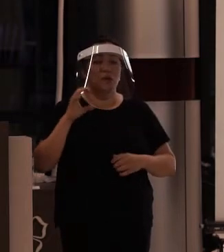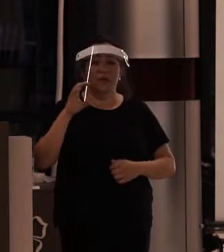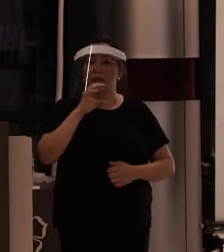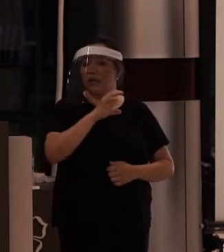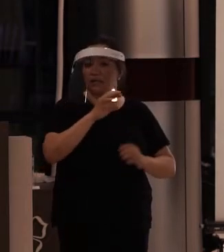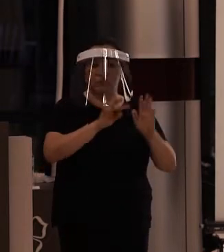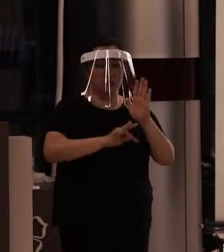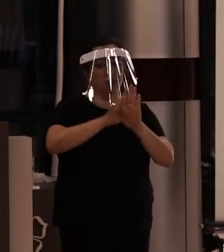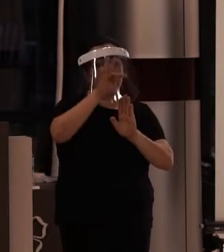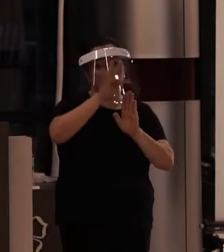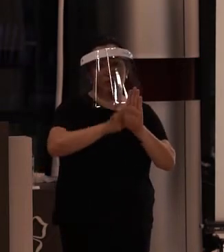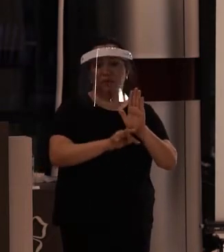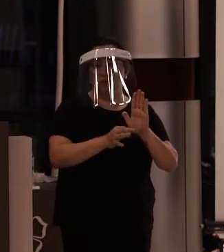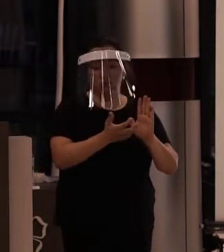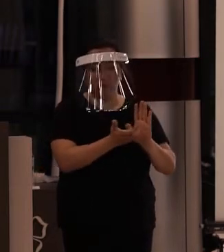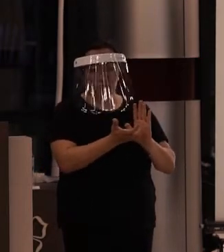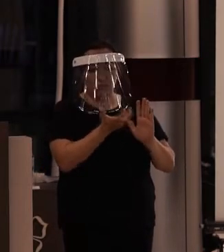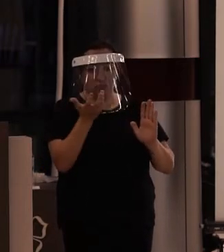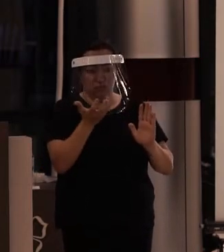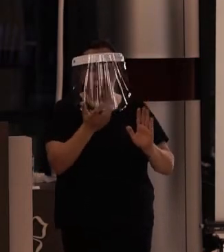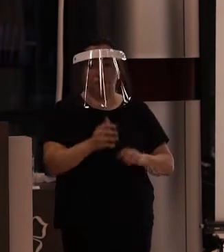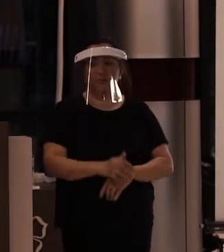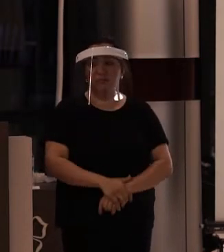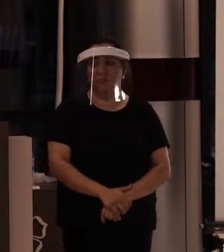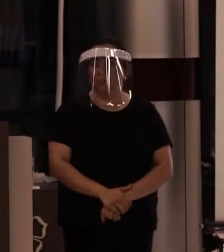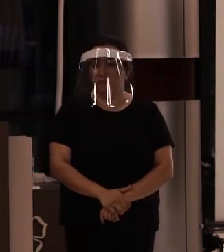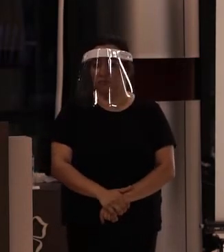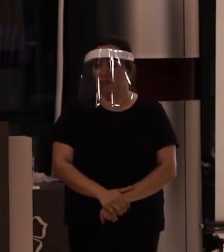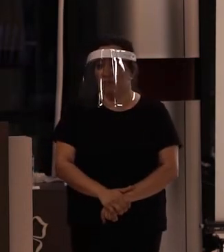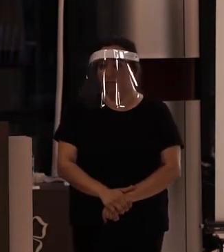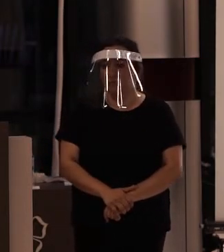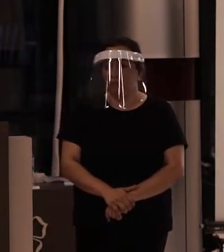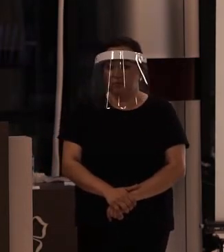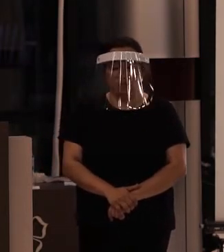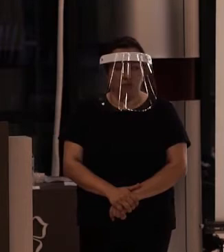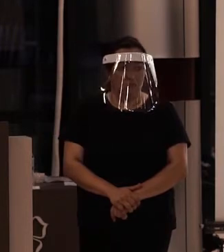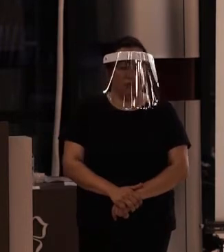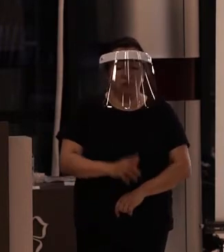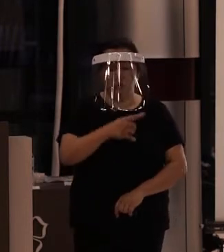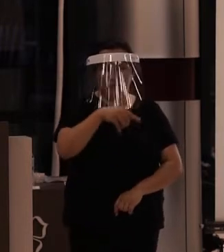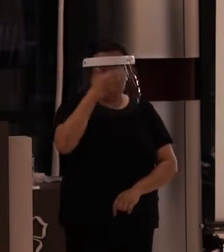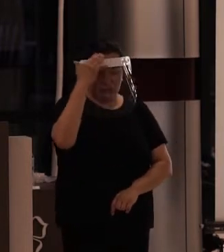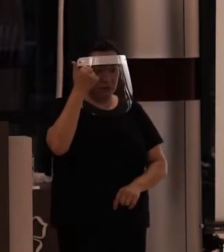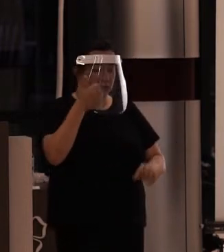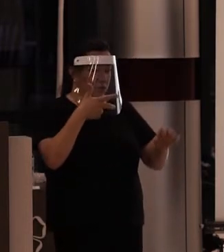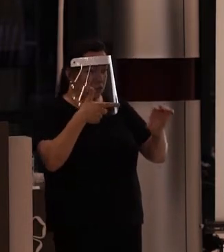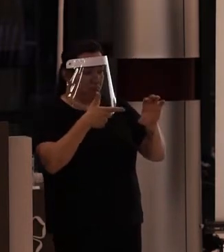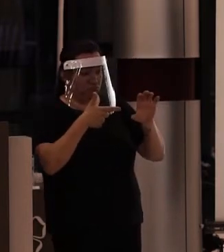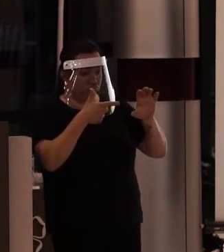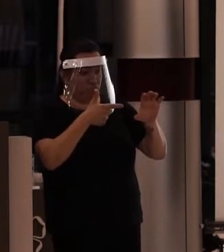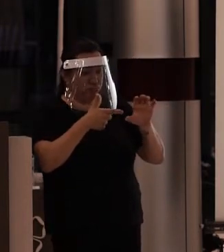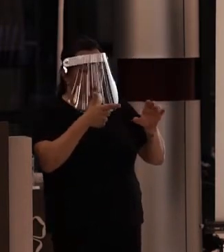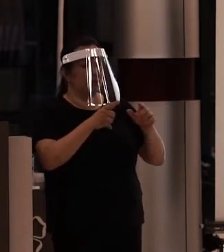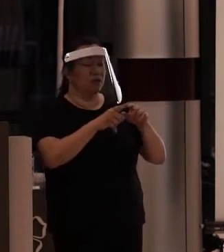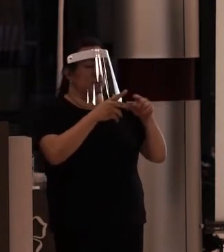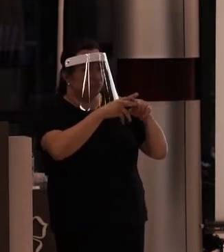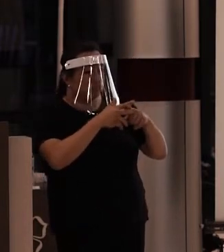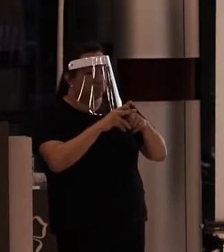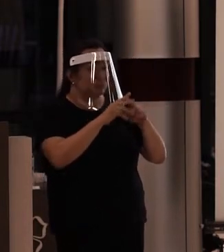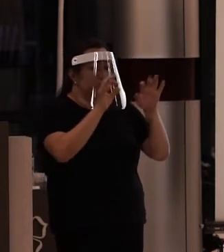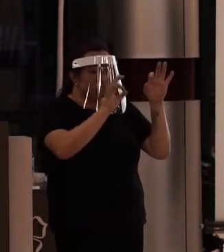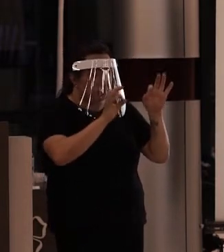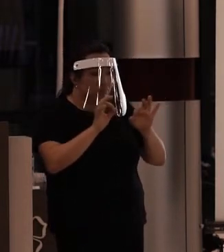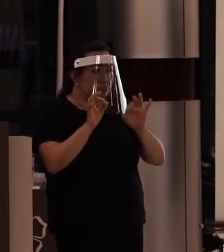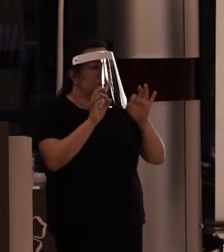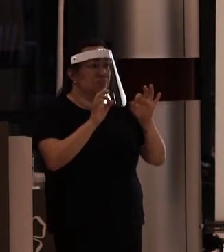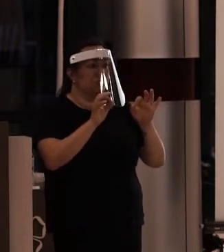Aí já foi dito como é que faz também, né, a calibração da câmera, né? Pode usar um corpo negro, né? Tem as câmeras também